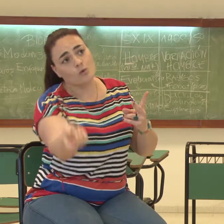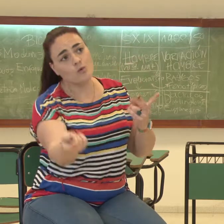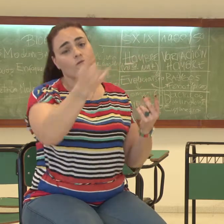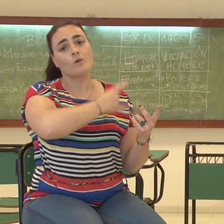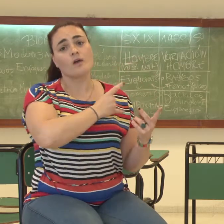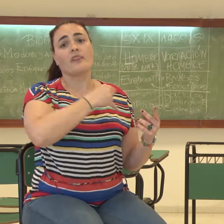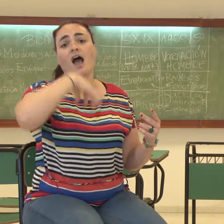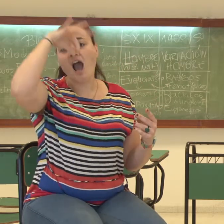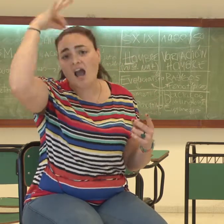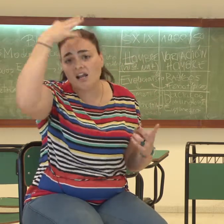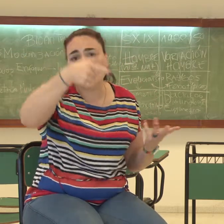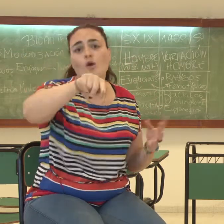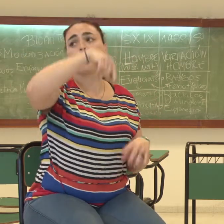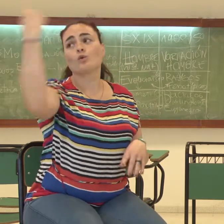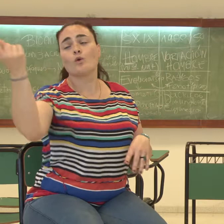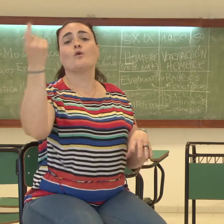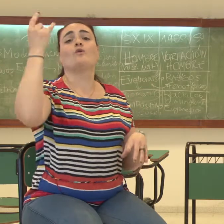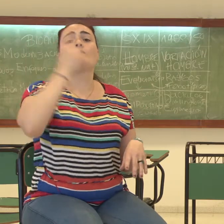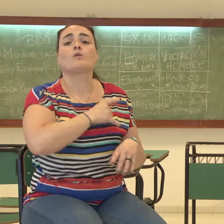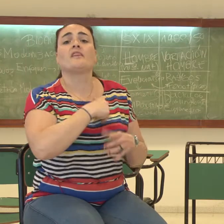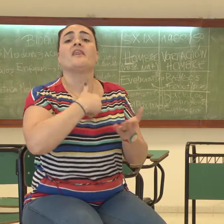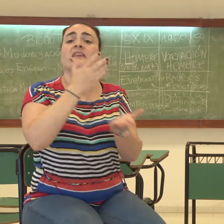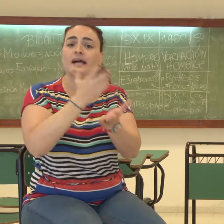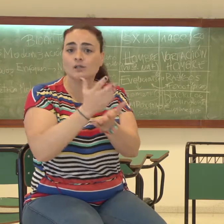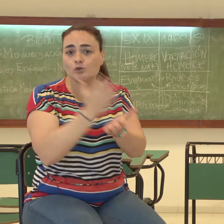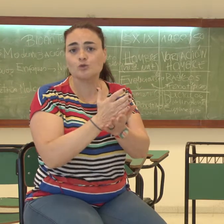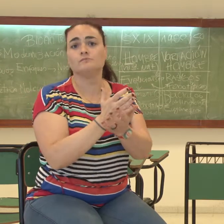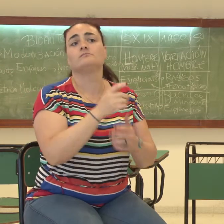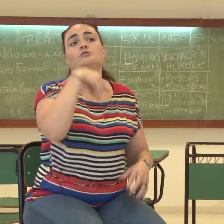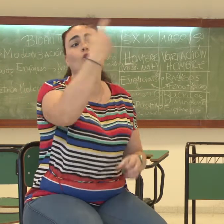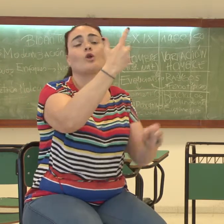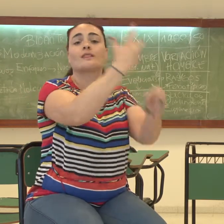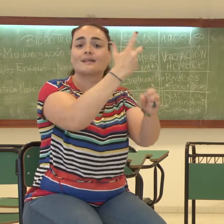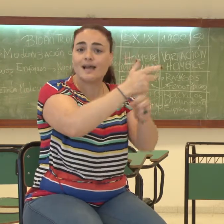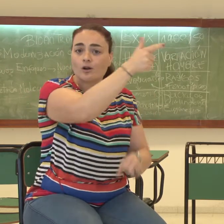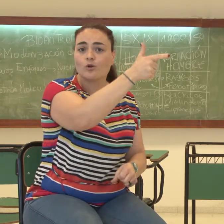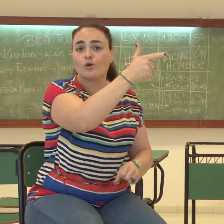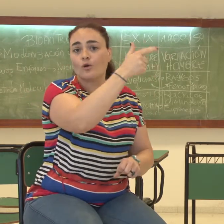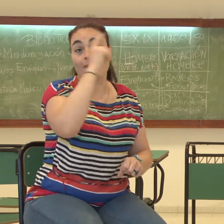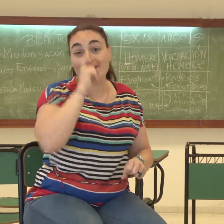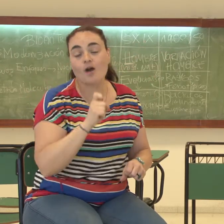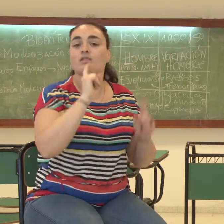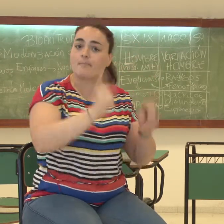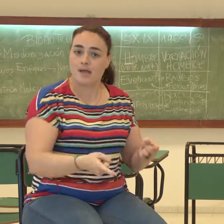facultades. Facultad de Filosofía, Facultad de Artes, Facultad de Derecho, también en el Manuel